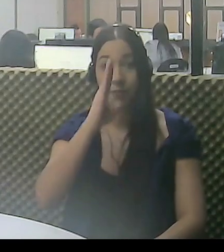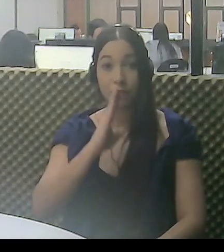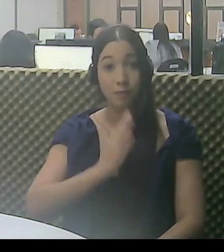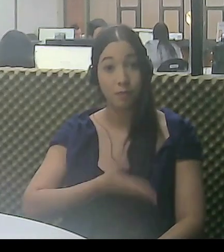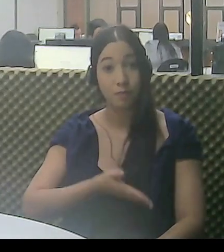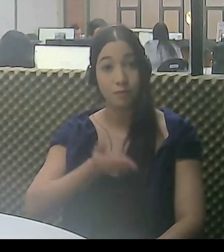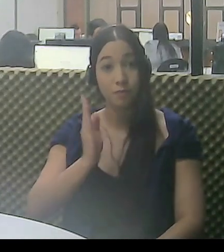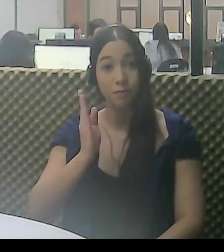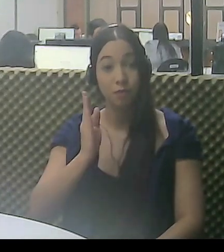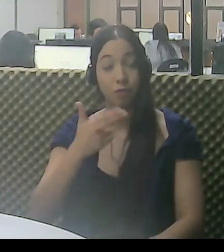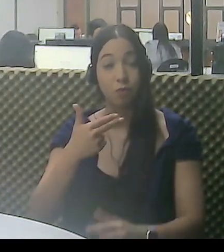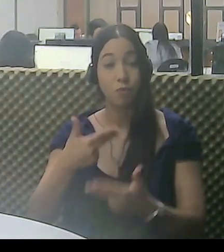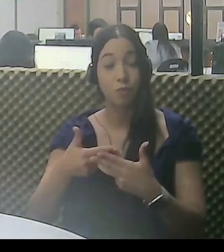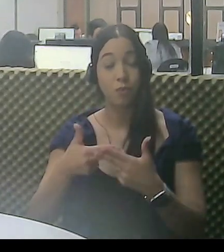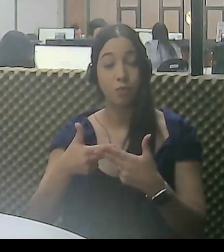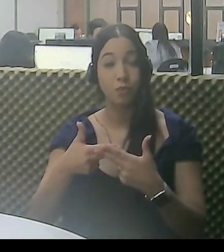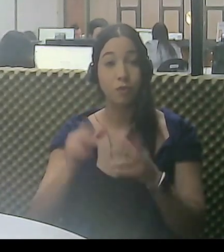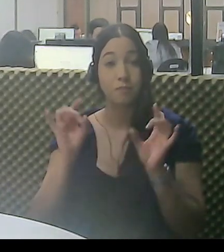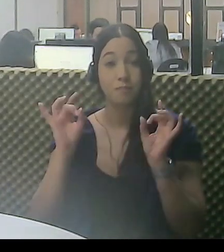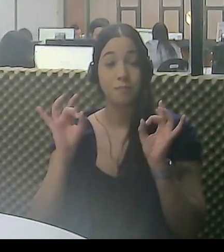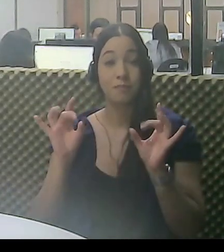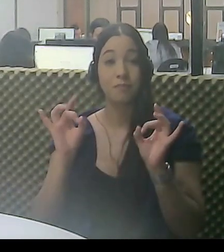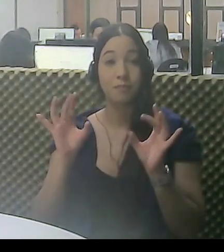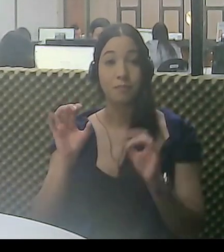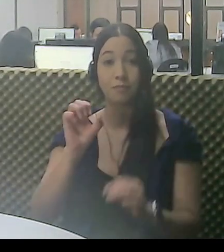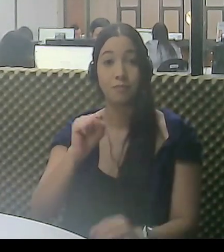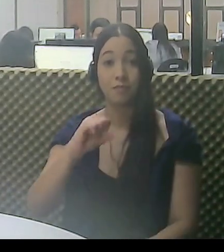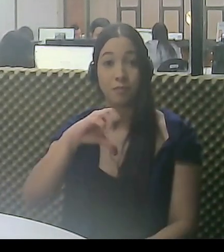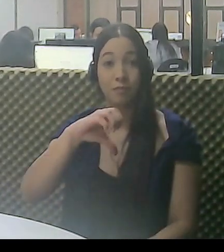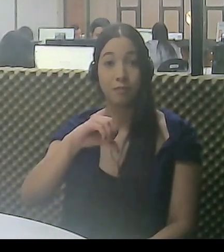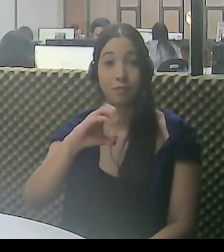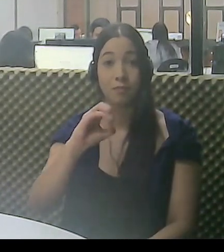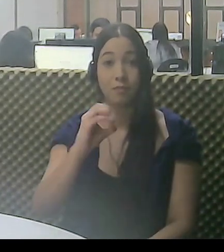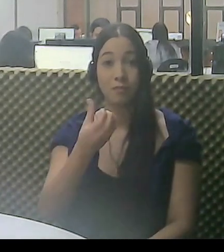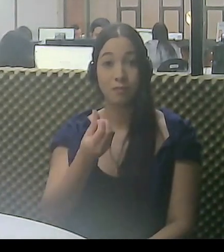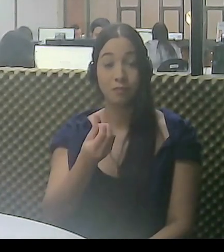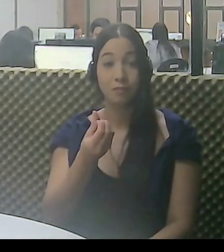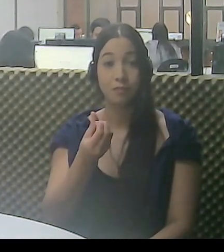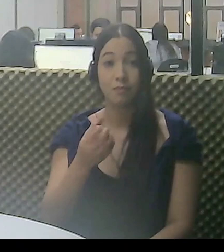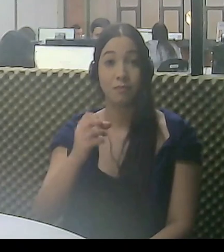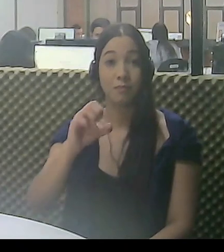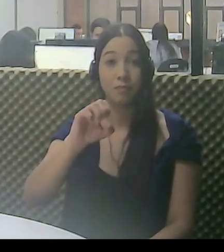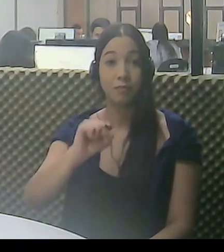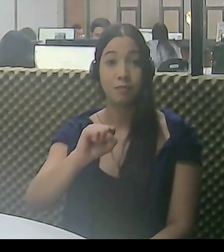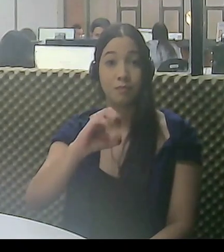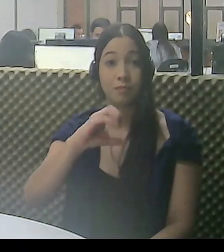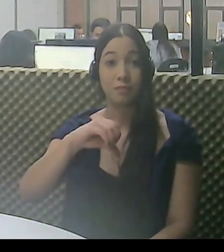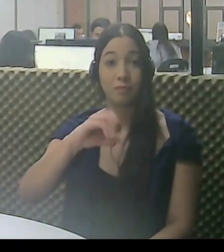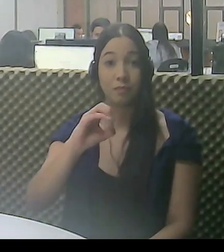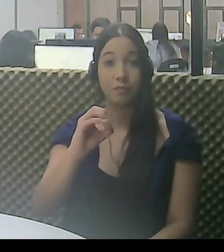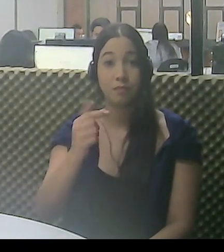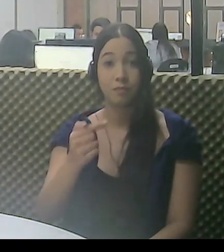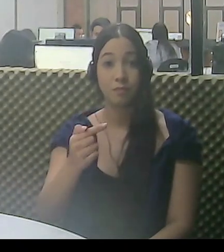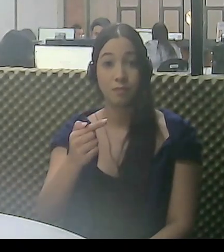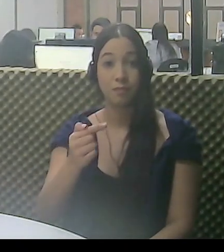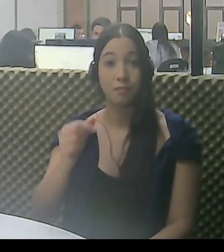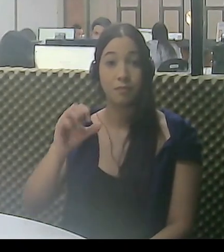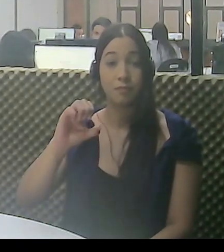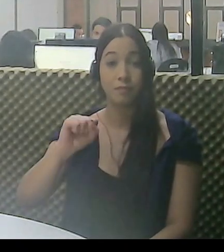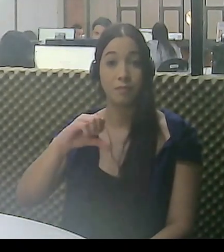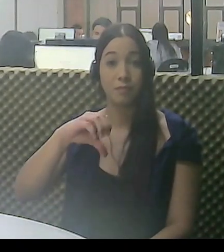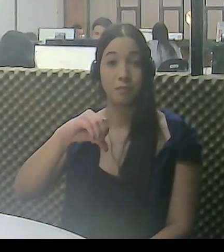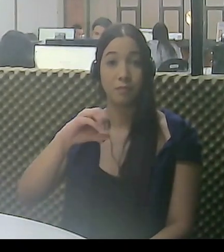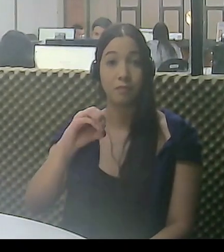jogo poderá usufruir das linhas especiais S906, S907 e